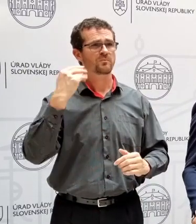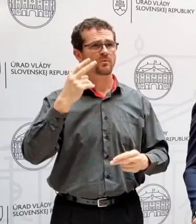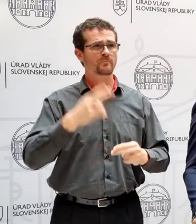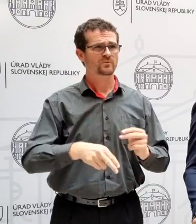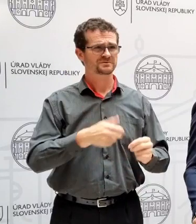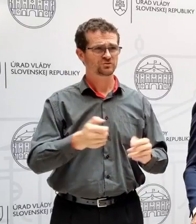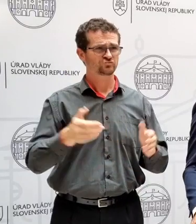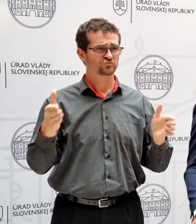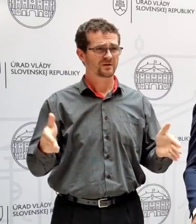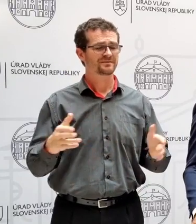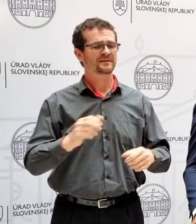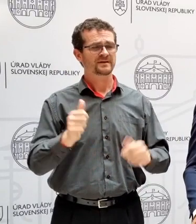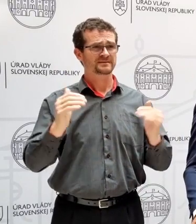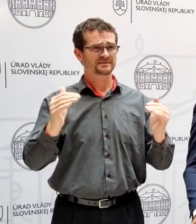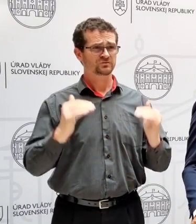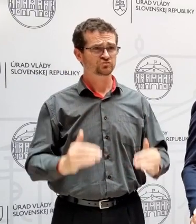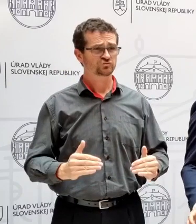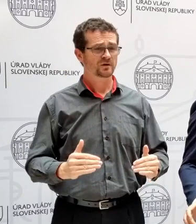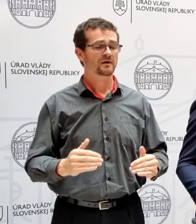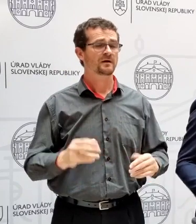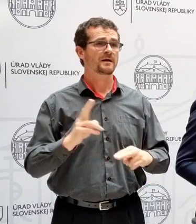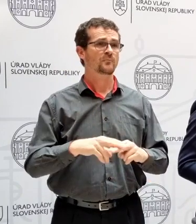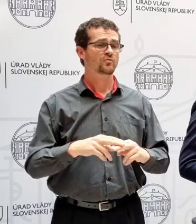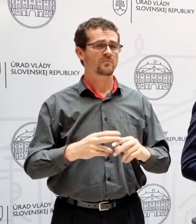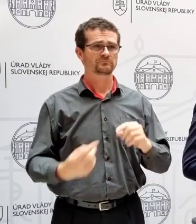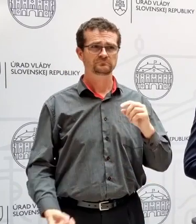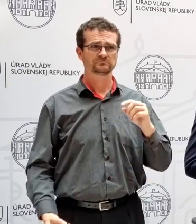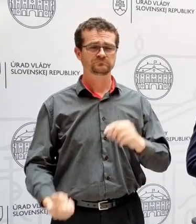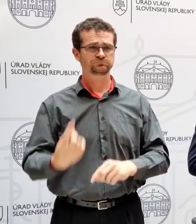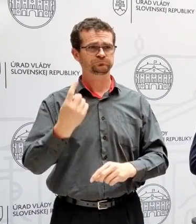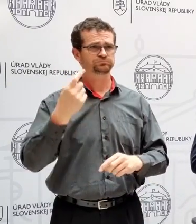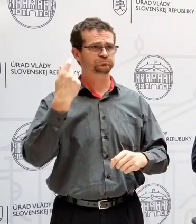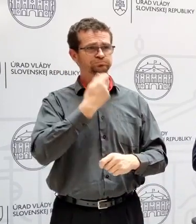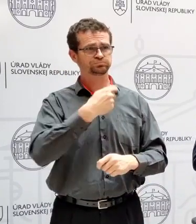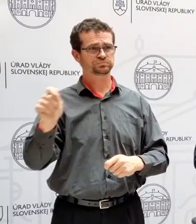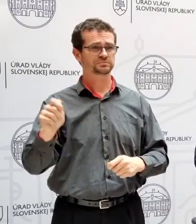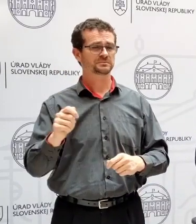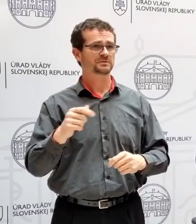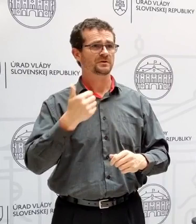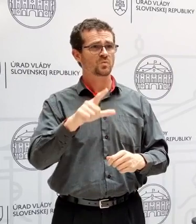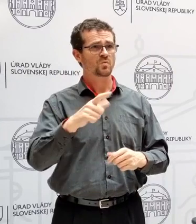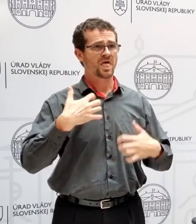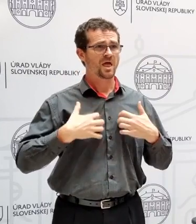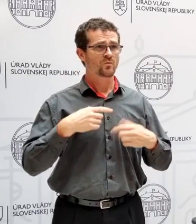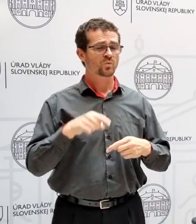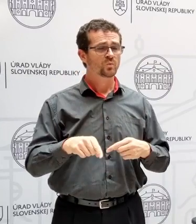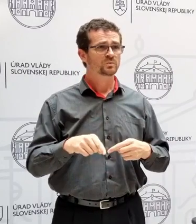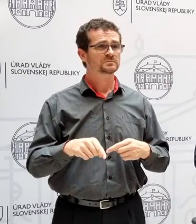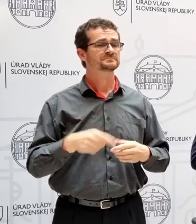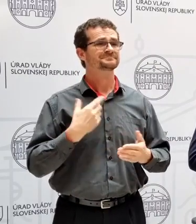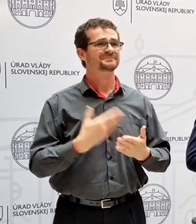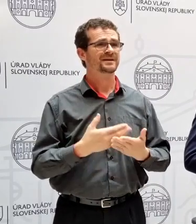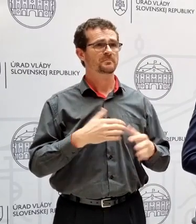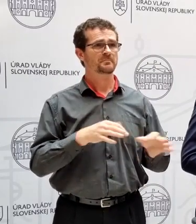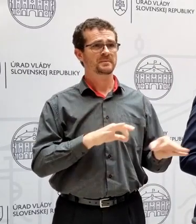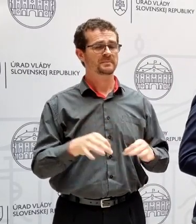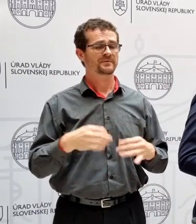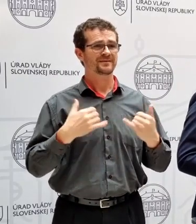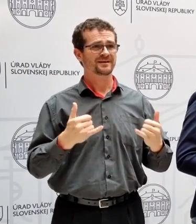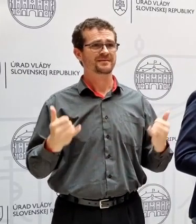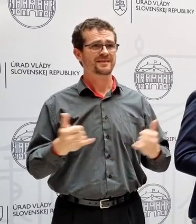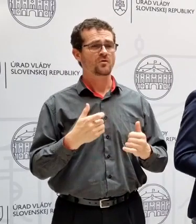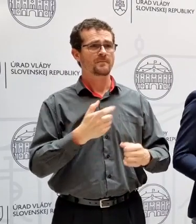posledné týždne, výrazne nižšie. Potom vyleteli akože do neba počas júla a augusta, ale preto sme pripravení sa